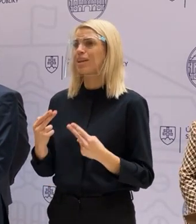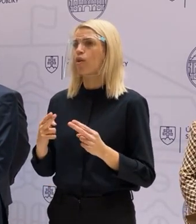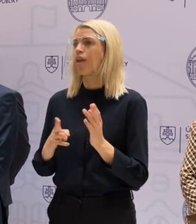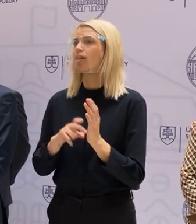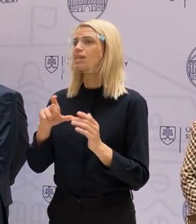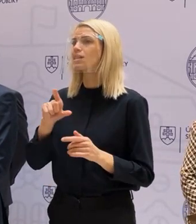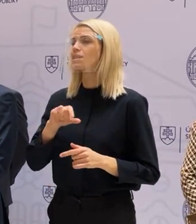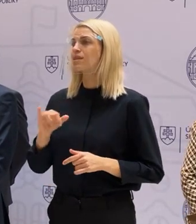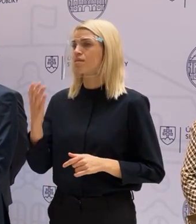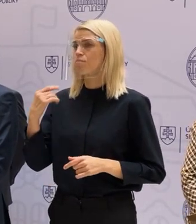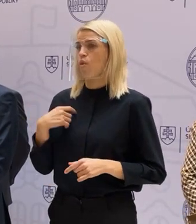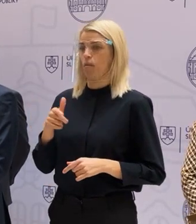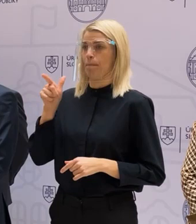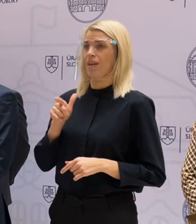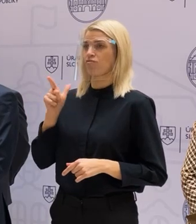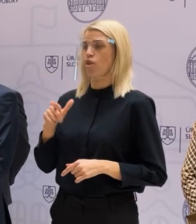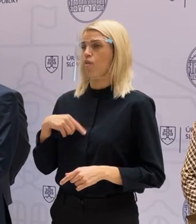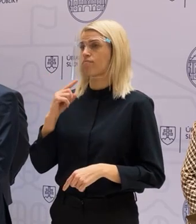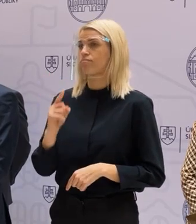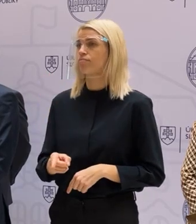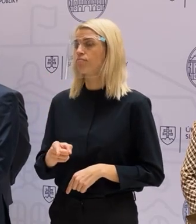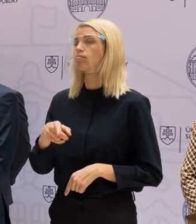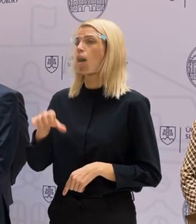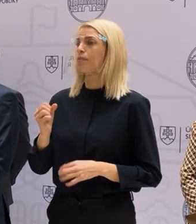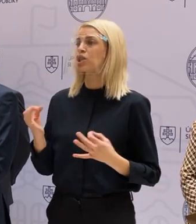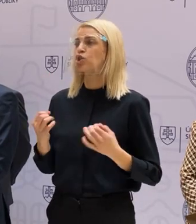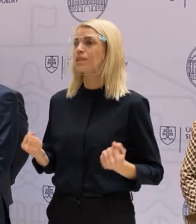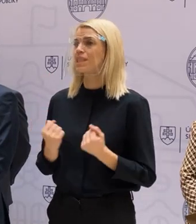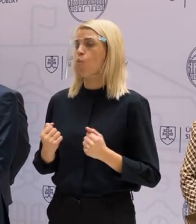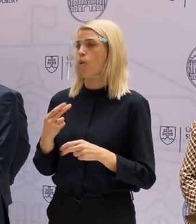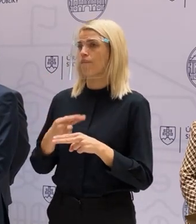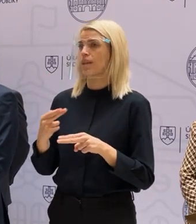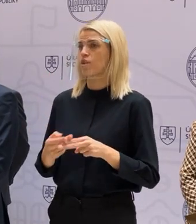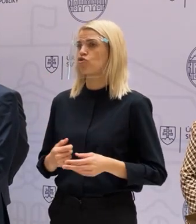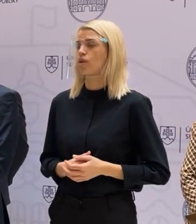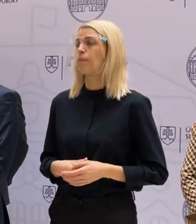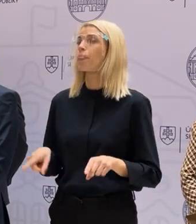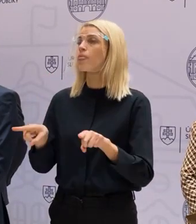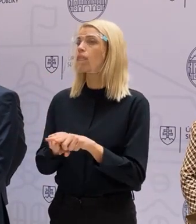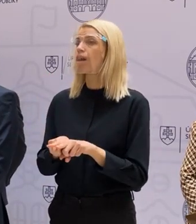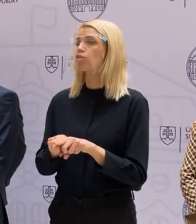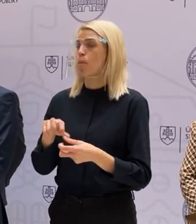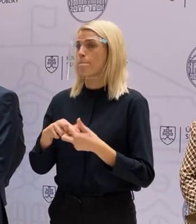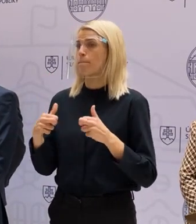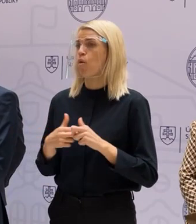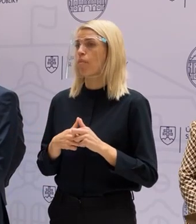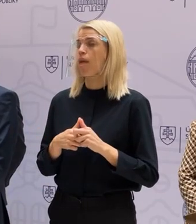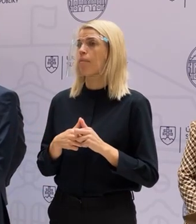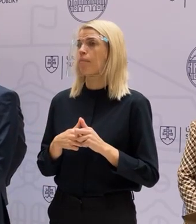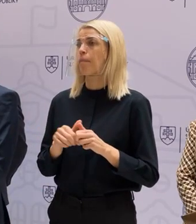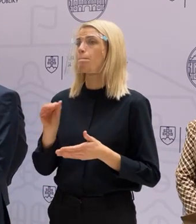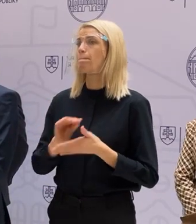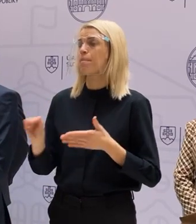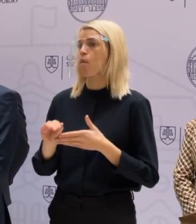som teda predvčerom zadal, aby ju čím skôr vyriešili. A takisto ten problém je hlavne mimo Európskej